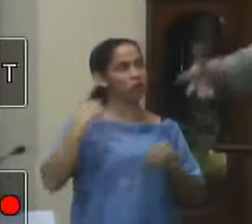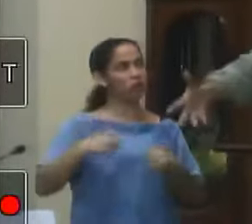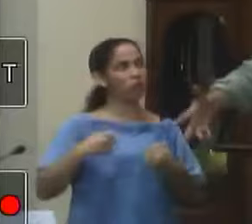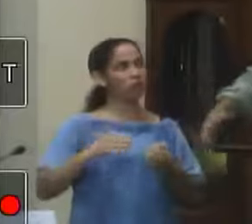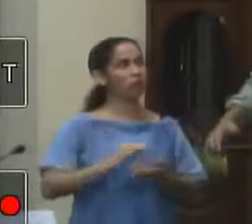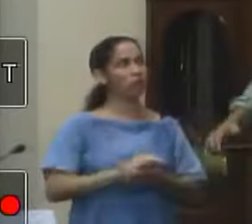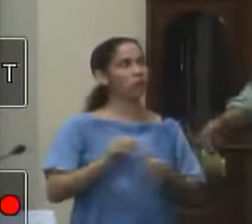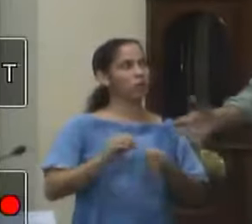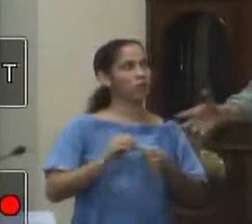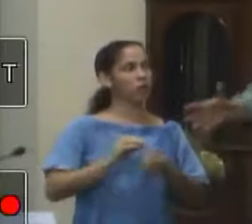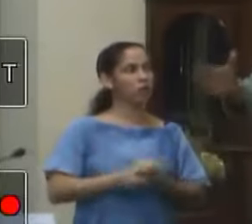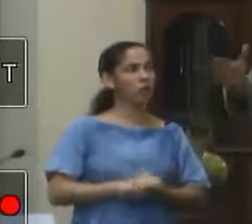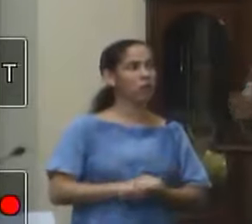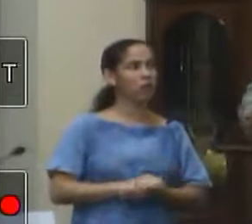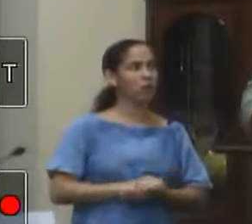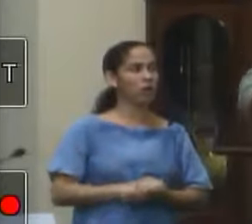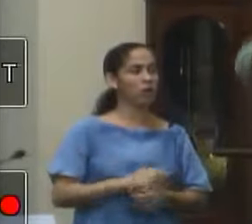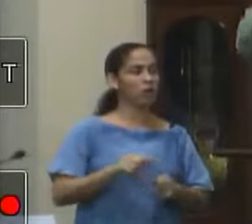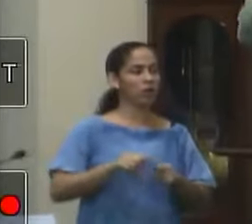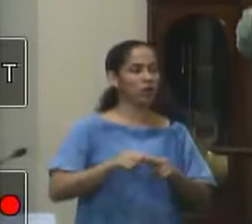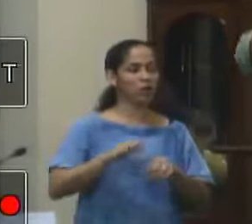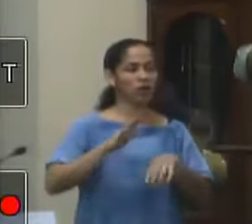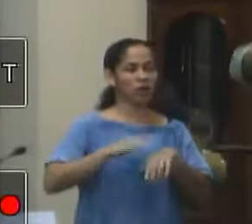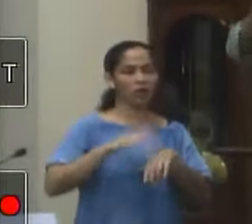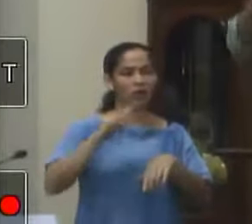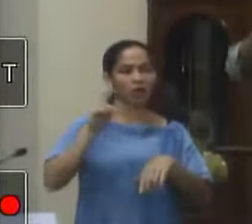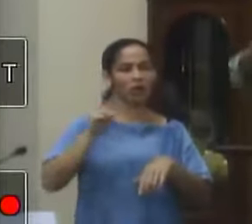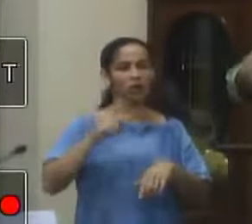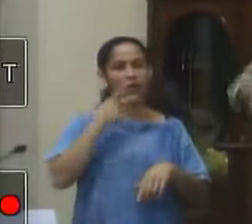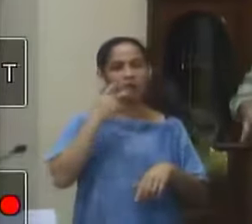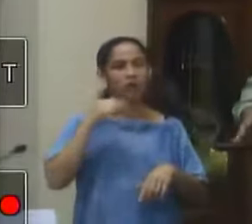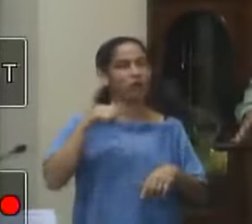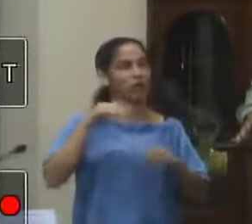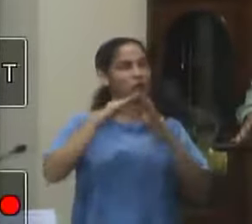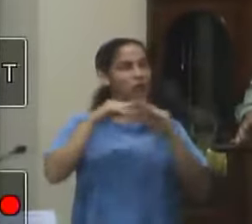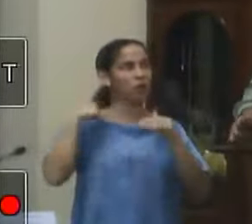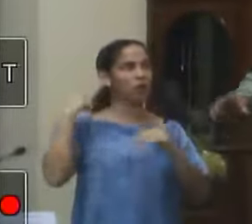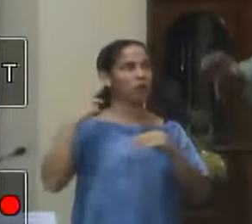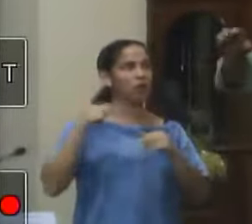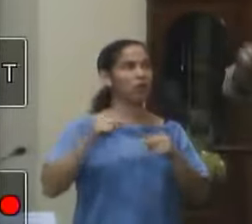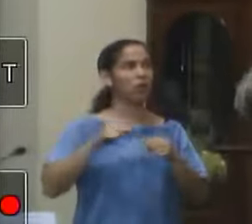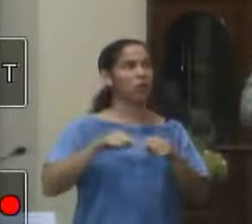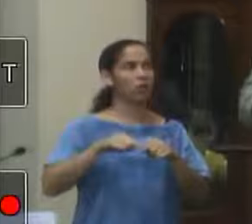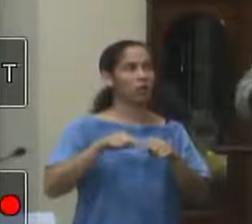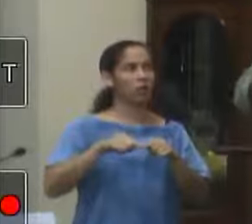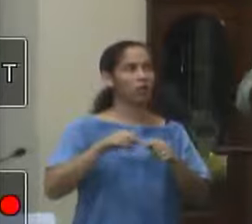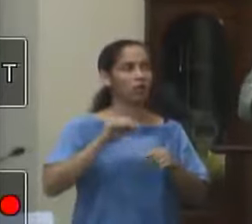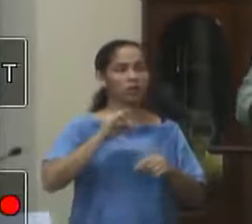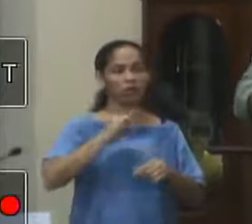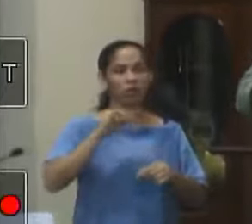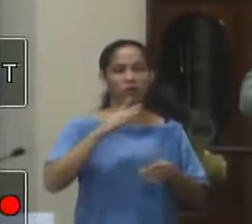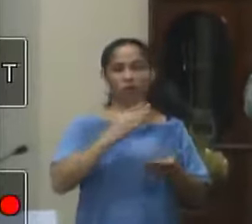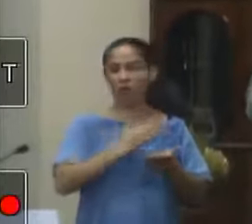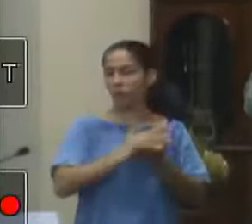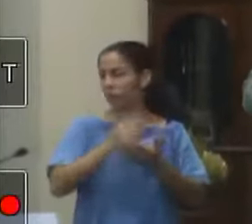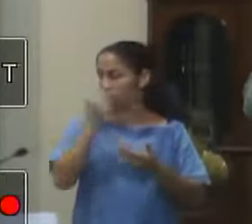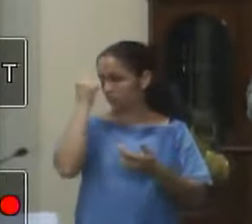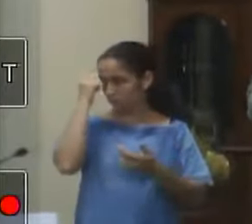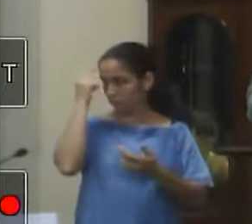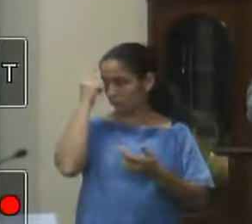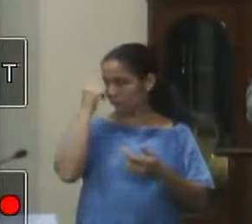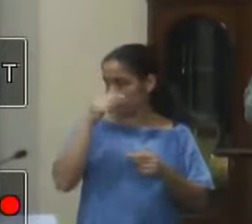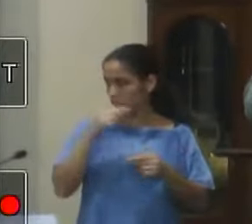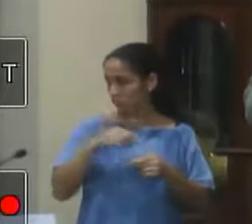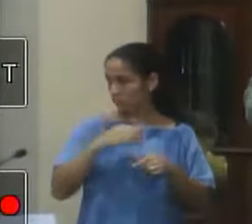tem que ser feito isso. E mais uma vez, eu quero destacar o papel fundamental da Câmara. Só está se começando a pensar em